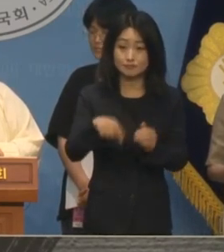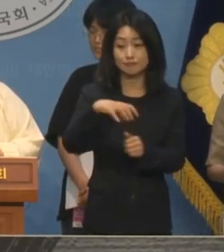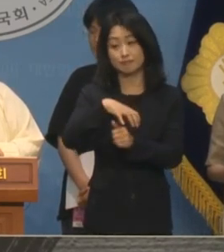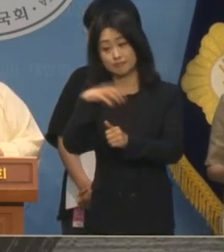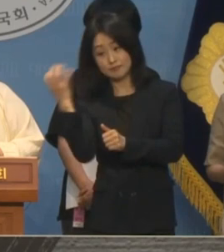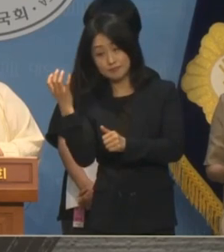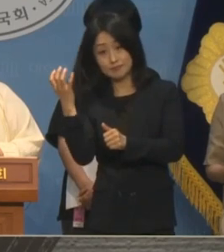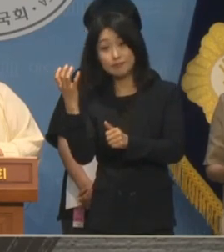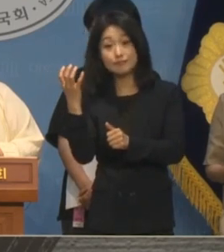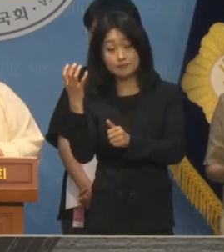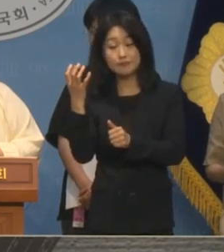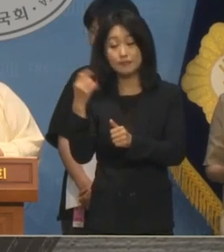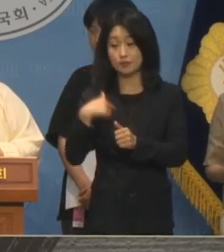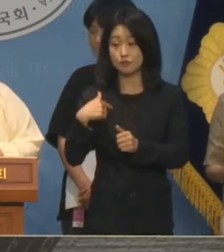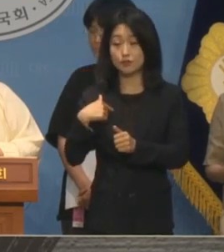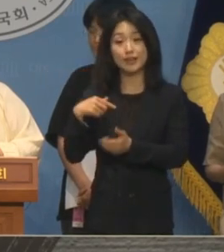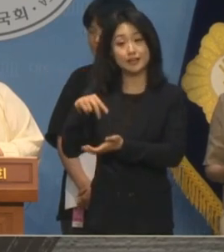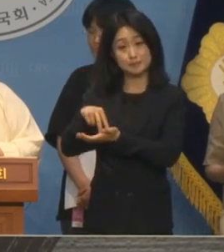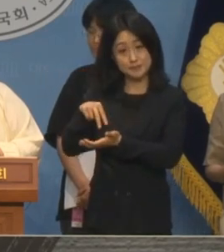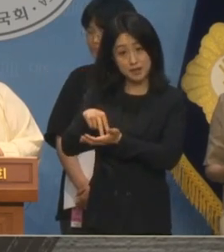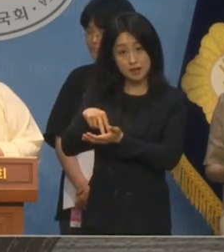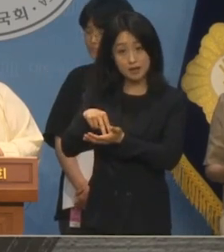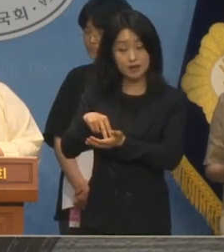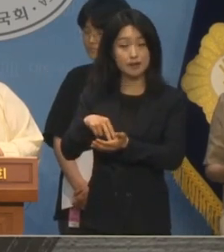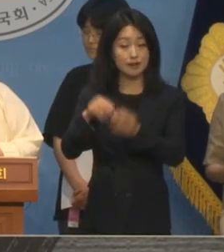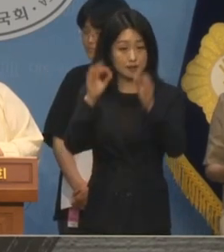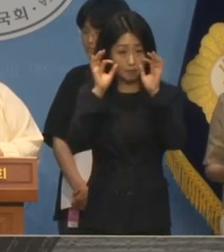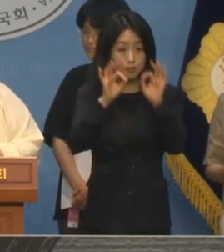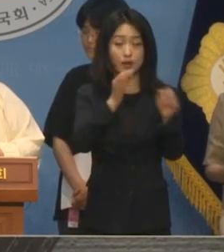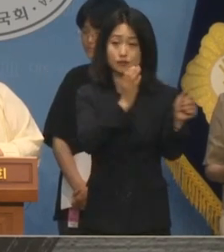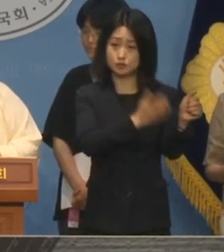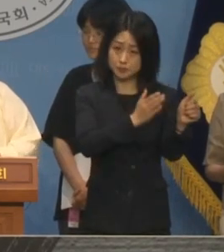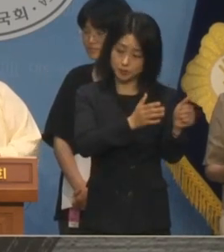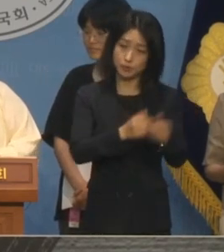탈시설에서 나온 우리의 이야기를 들어주십시오.